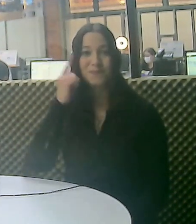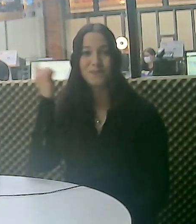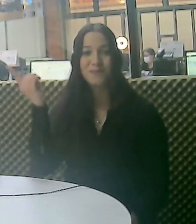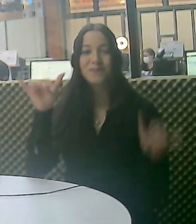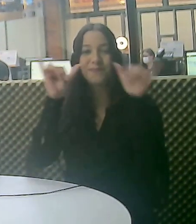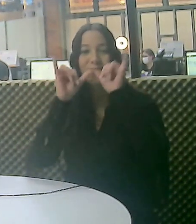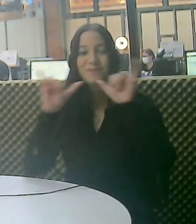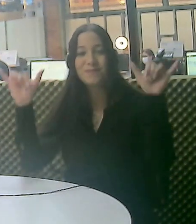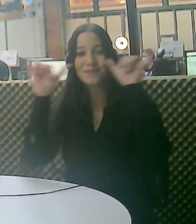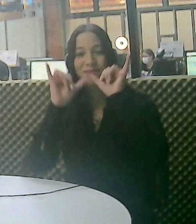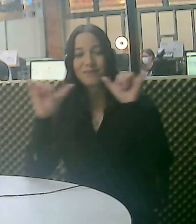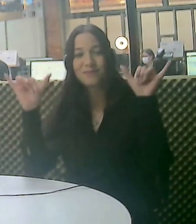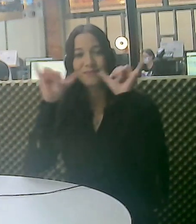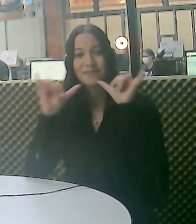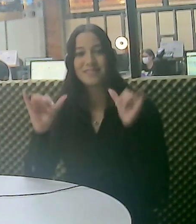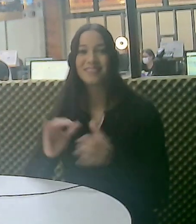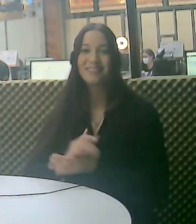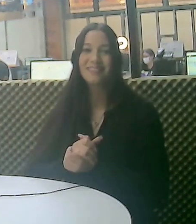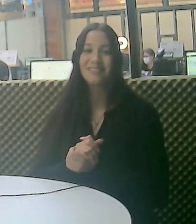Giro de